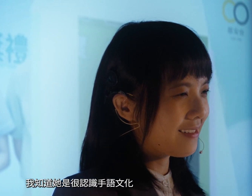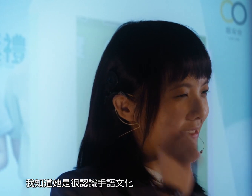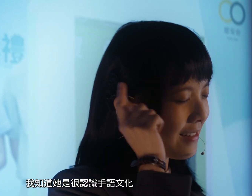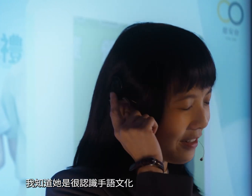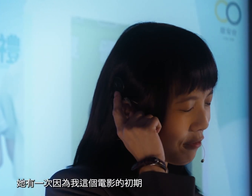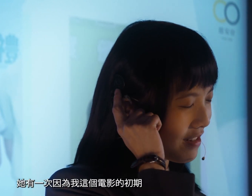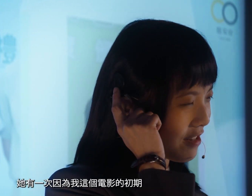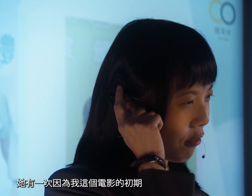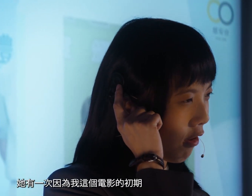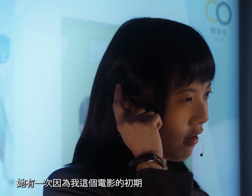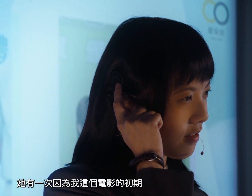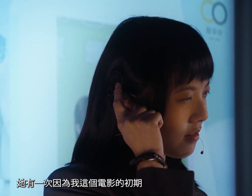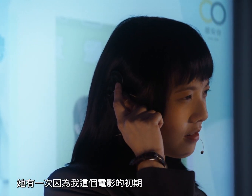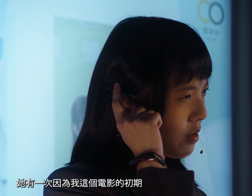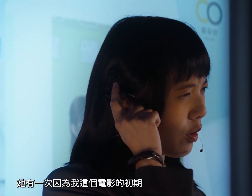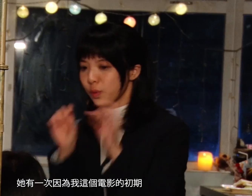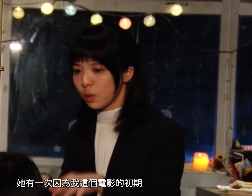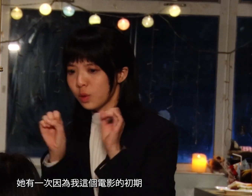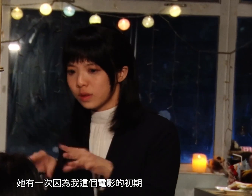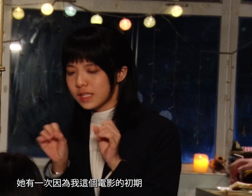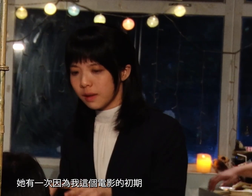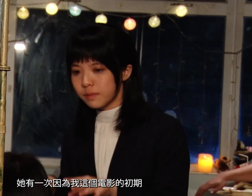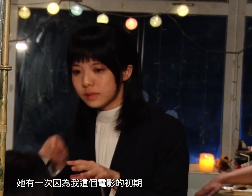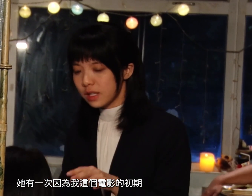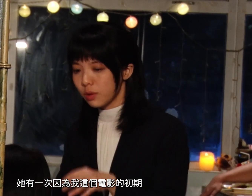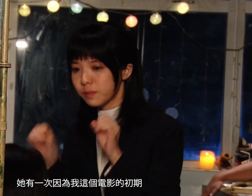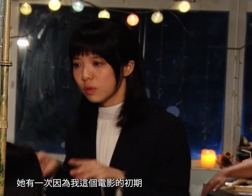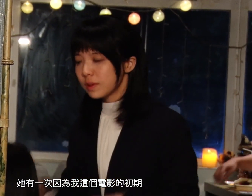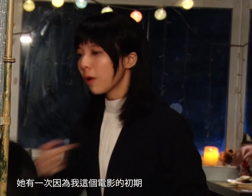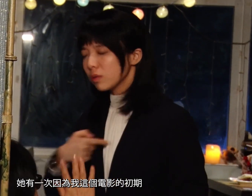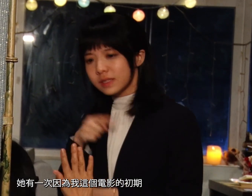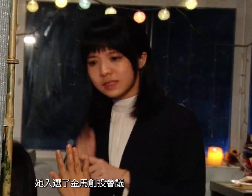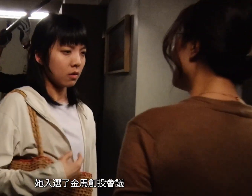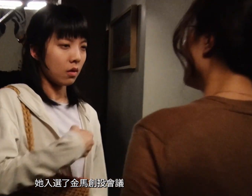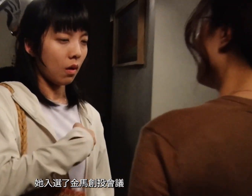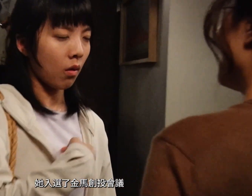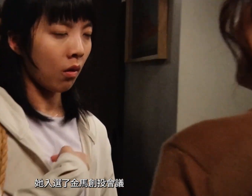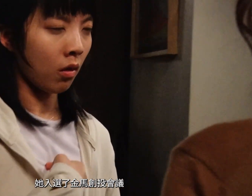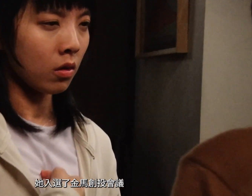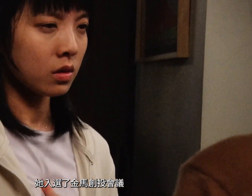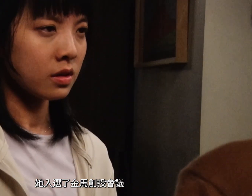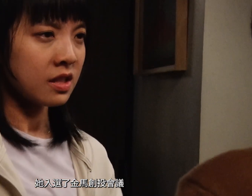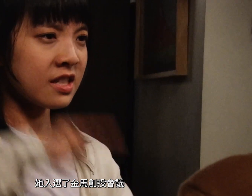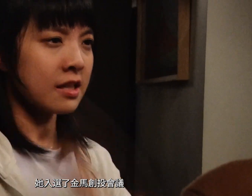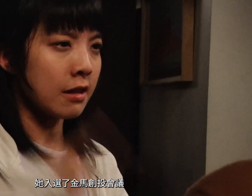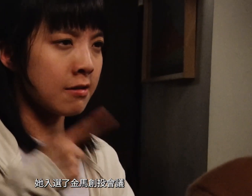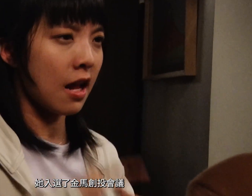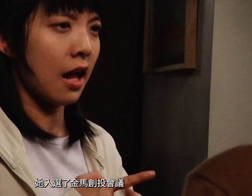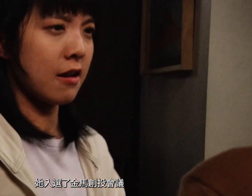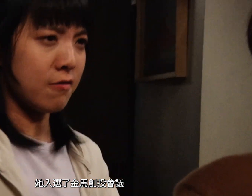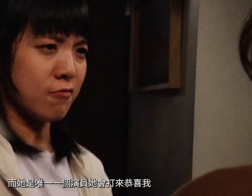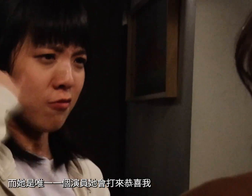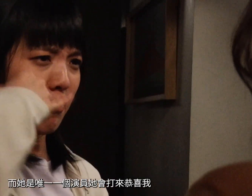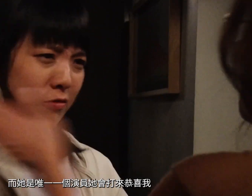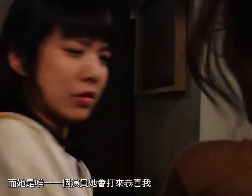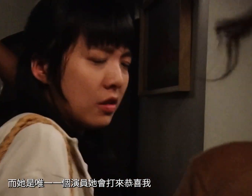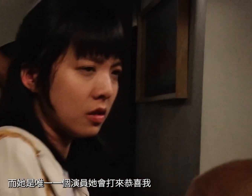嘅。佢有一次就因為我呢個戲嘅初期咧，佢入選咗金馬創投會議，而佢係唯一一